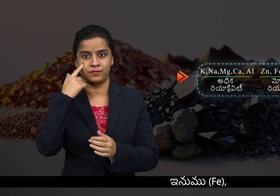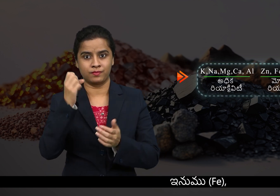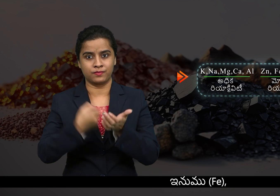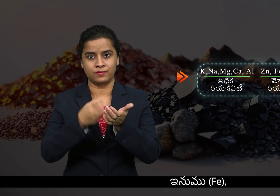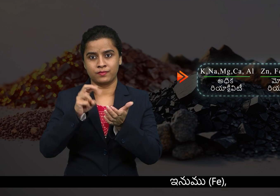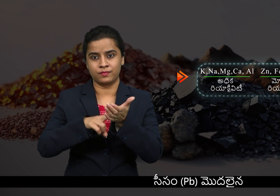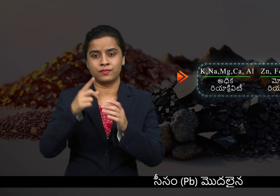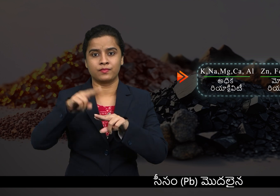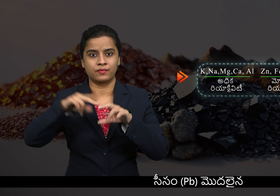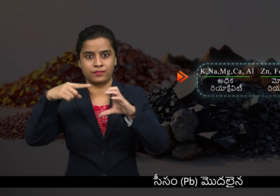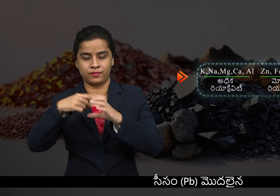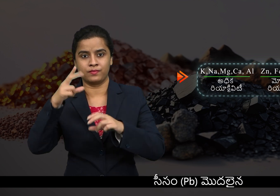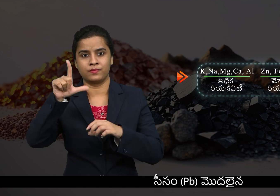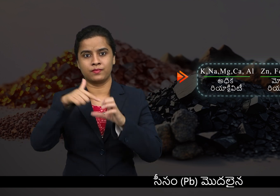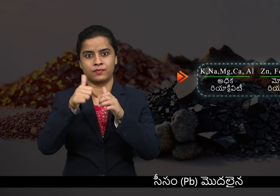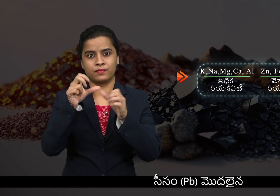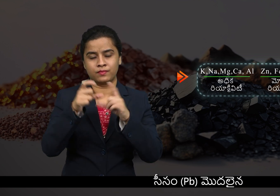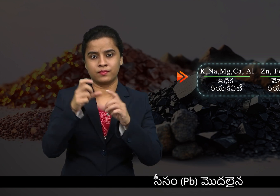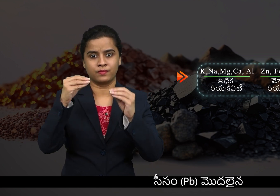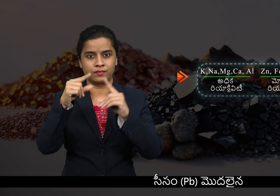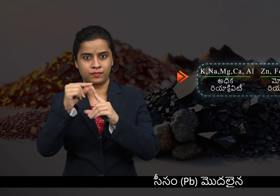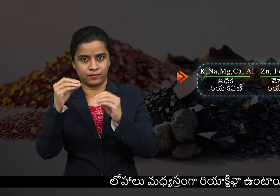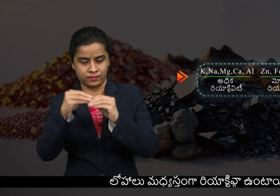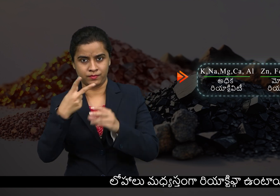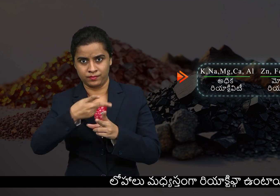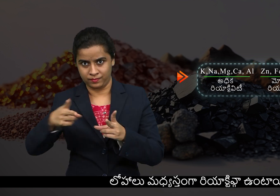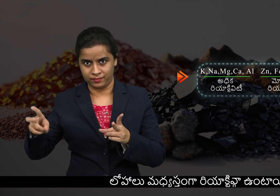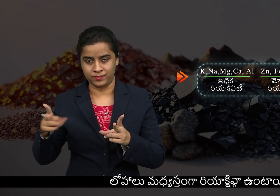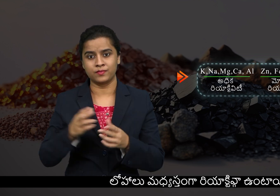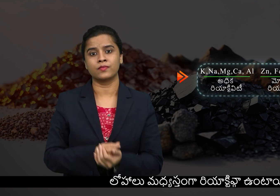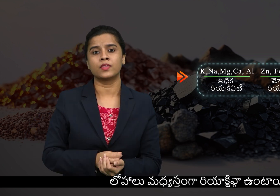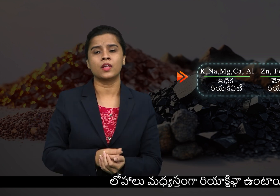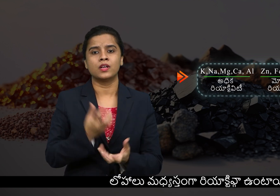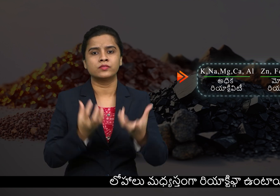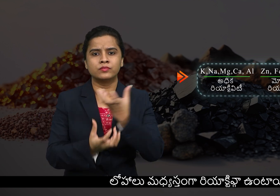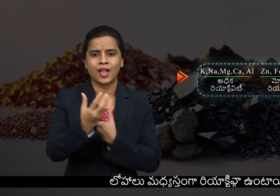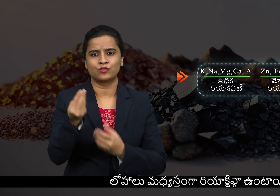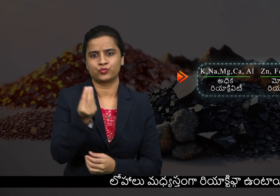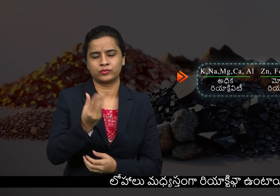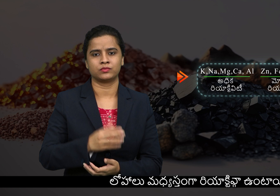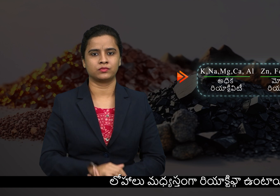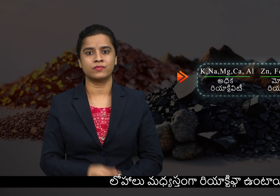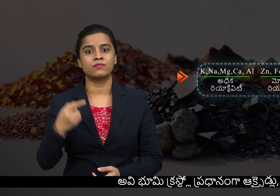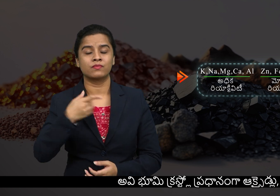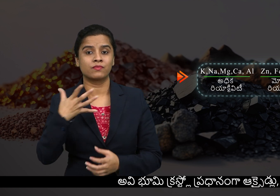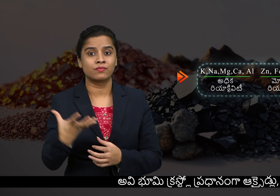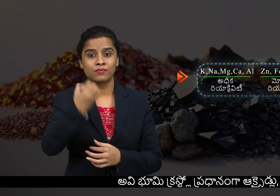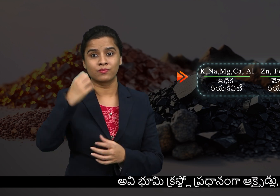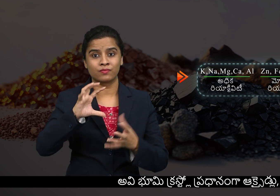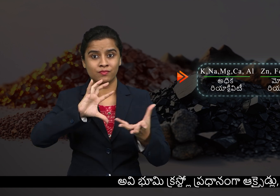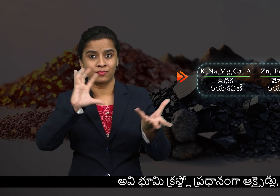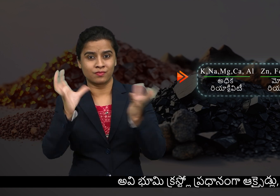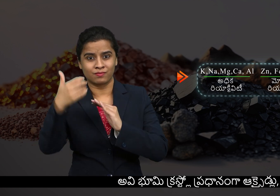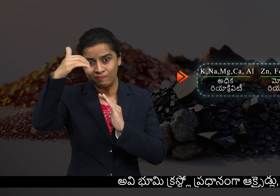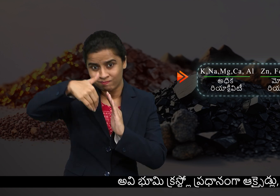ఇనుము Fe, సీసం Pb మొదలైన లోహాలు మధ్యస్థంగా రియాక్టివ్గా ఉంటాయి. అవి